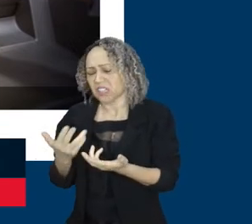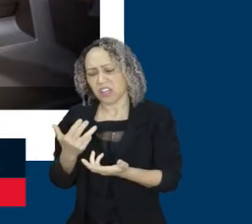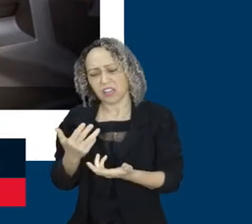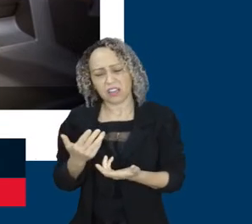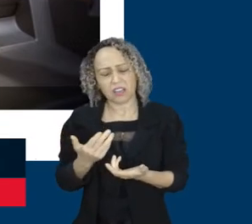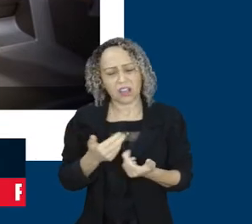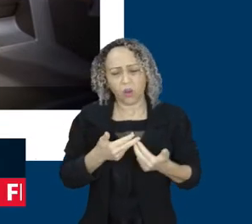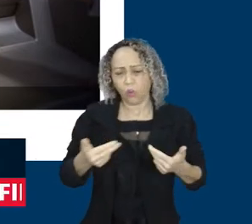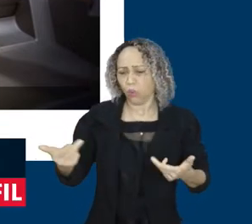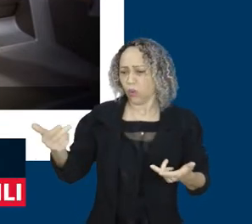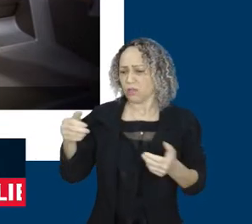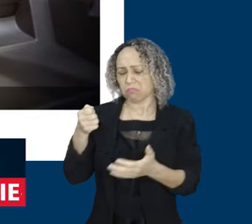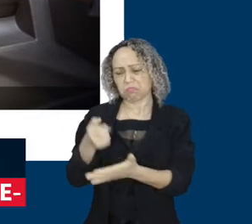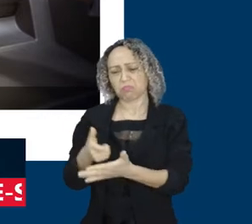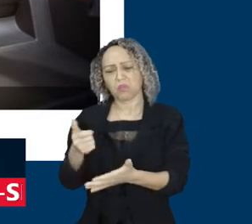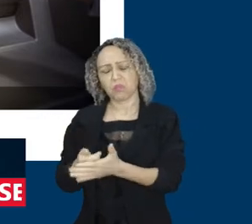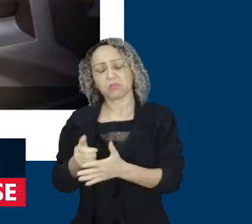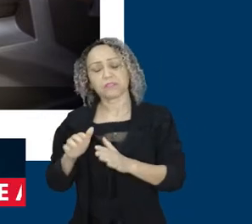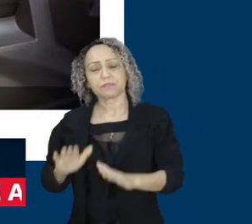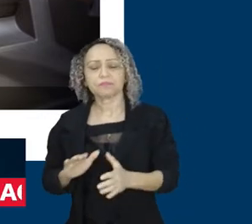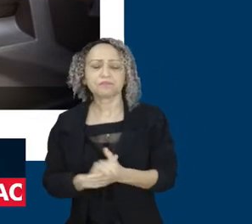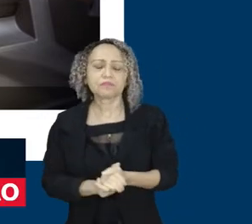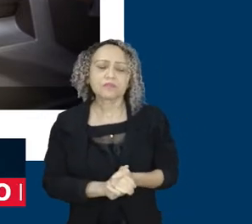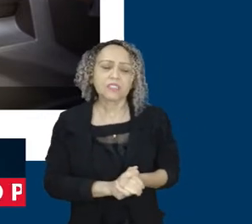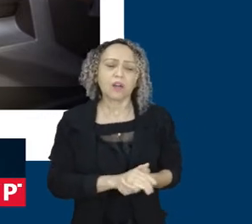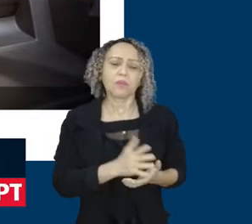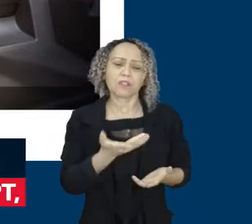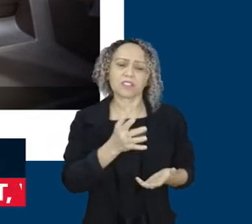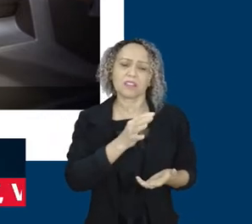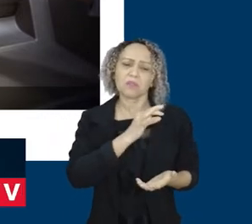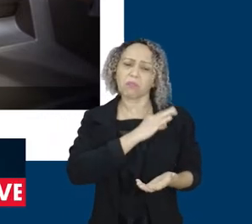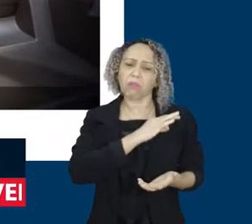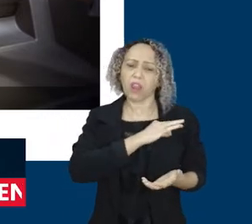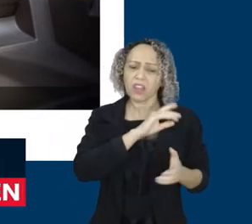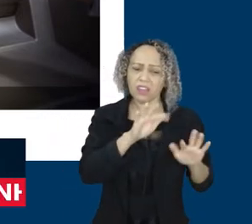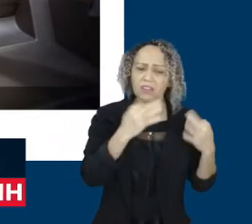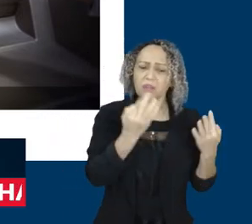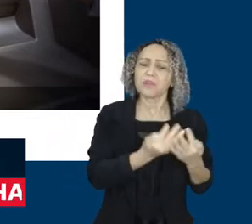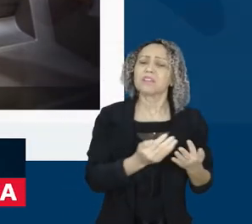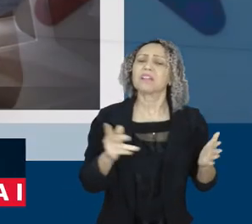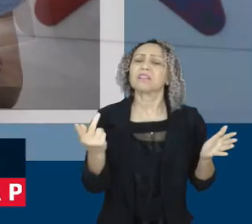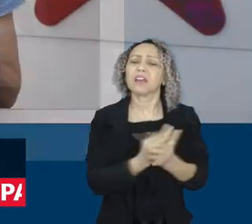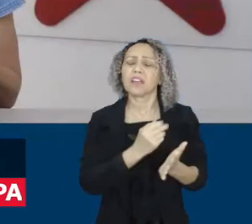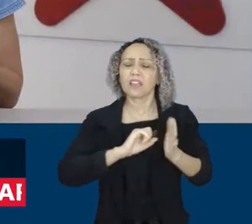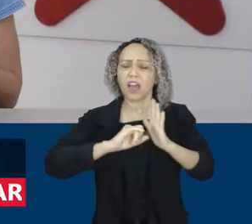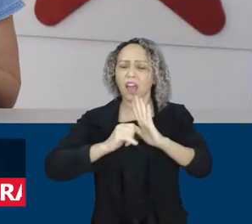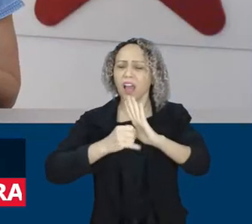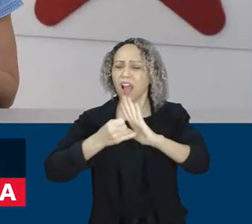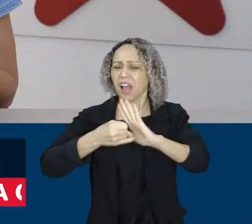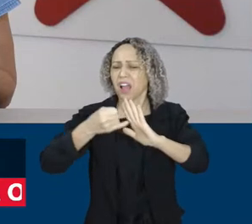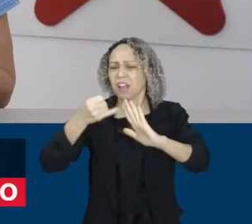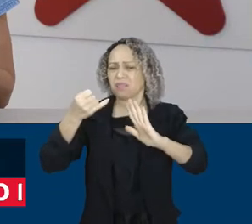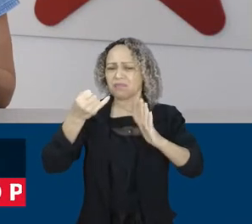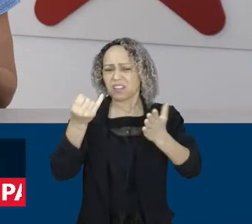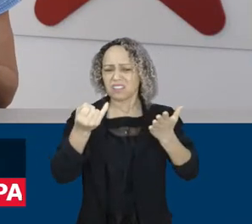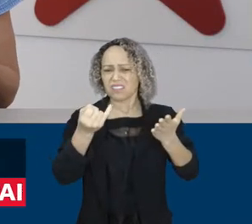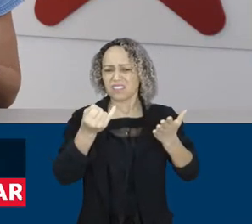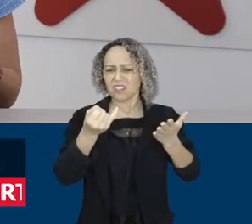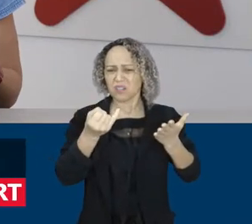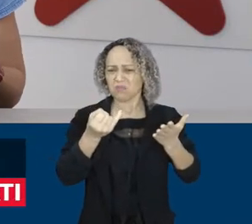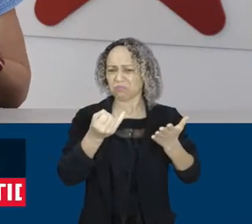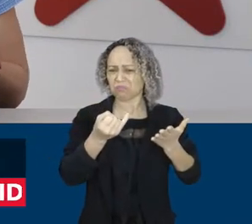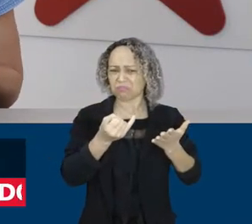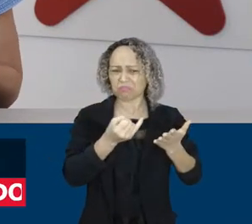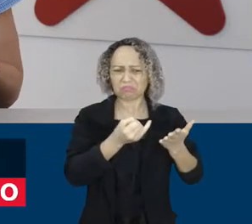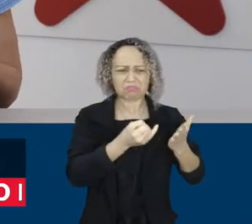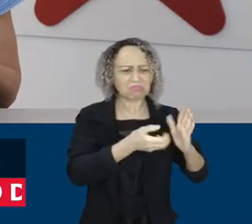do que entra na renda das famílias e não dá mais para fazer nem mercado se as pessoas estão com emprego precarizado, os